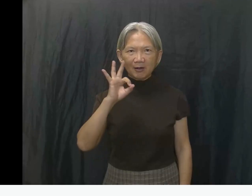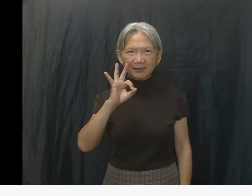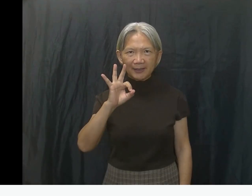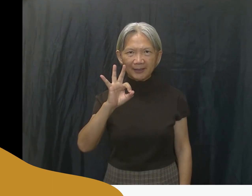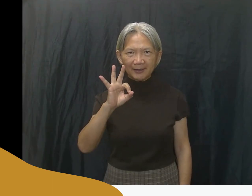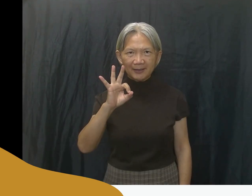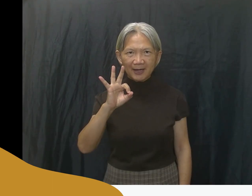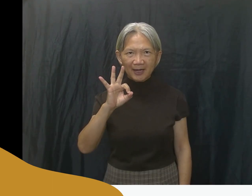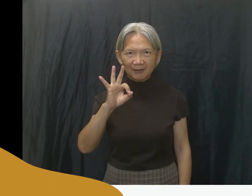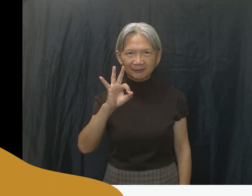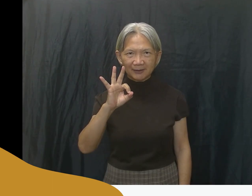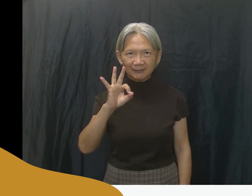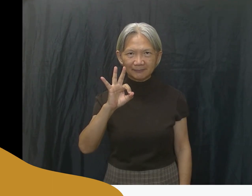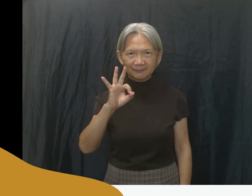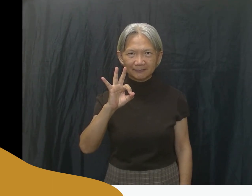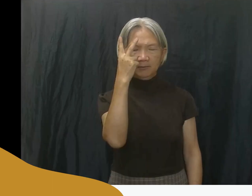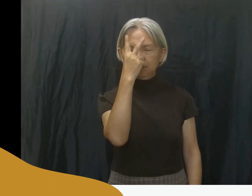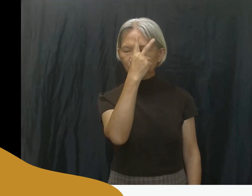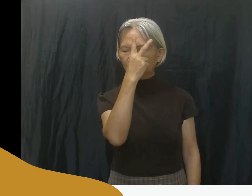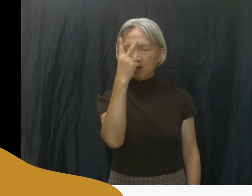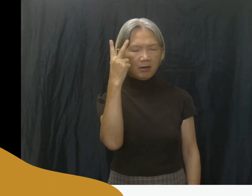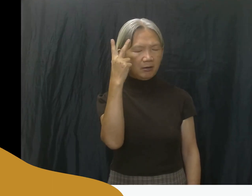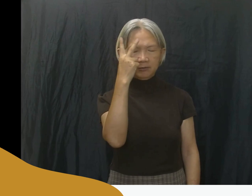OK， 好的，不懂，